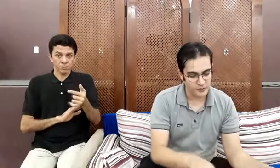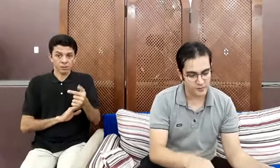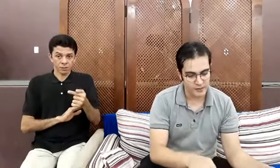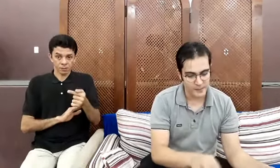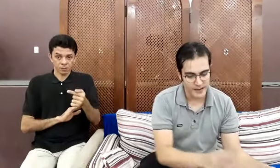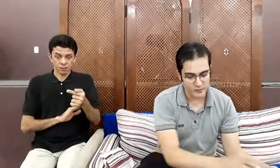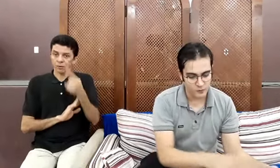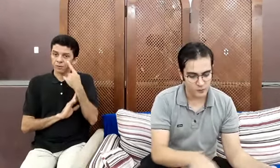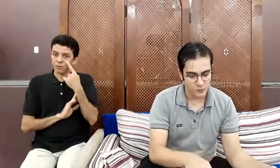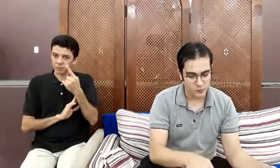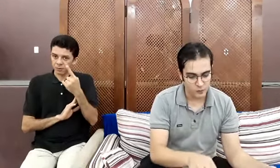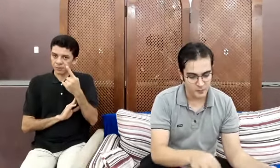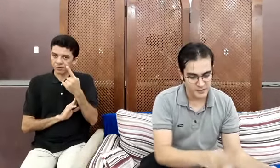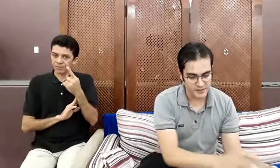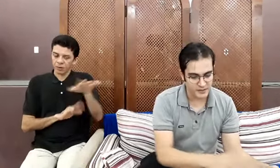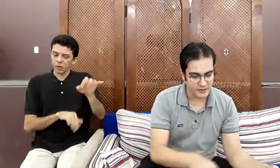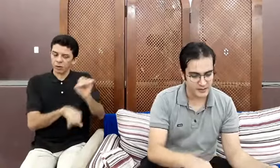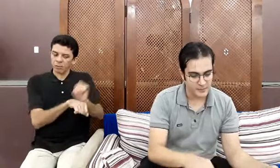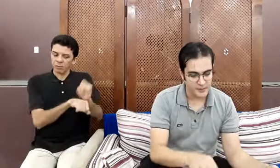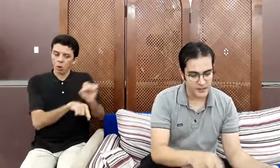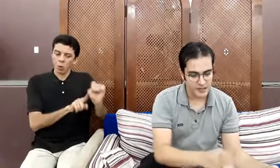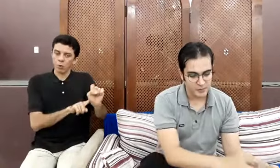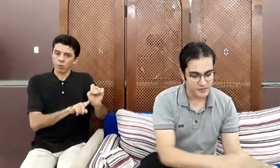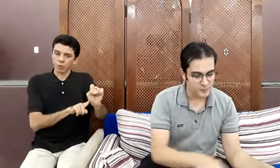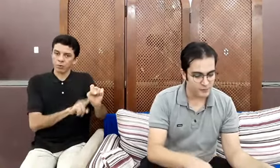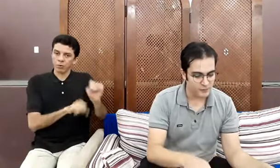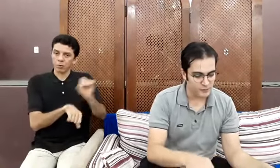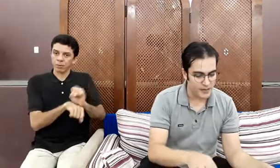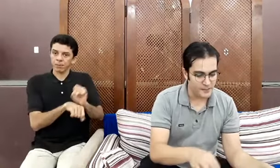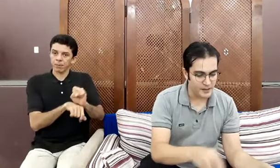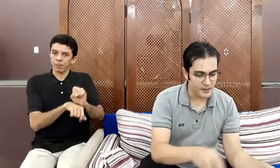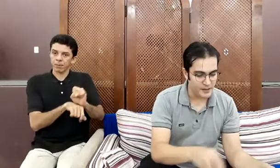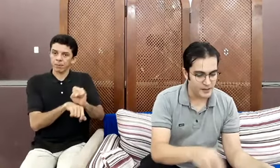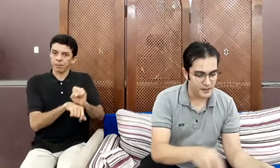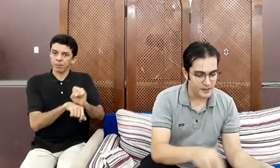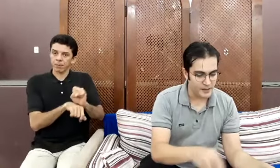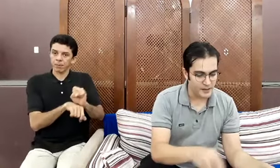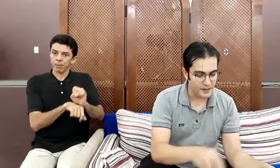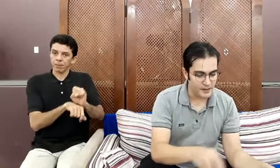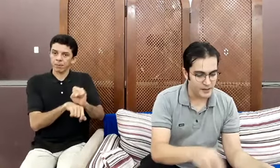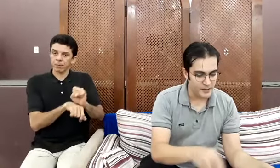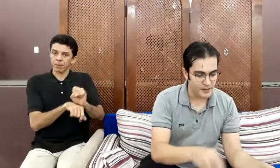8 e vamos lá para Atos 1, para a gente entender e poder se posicionar bem.